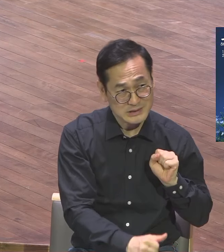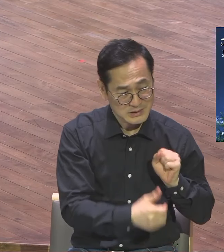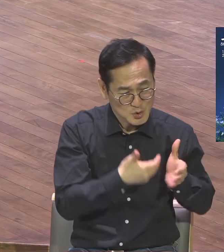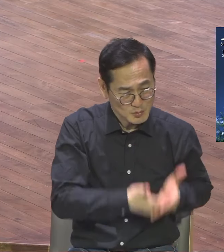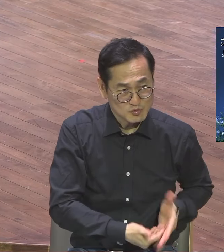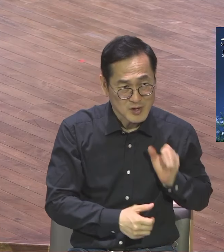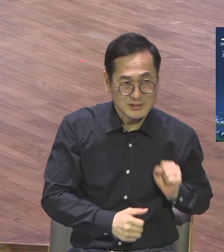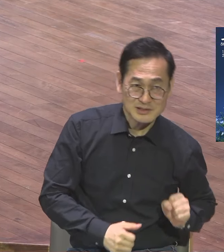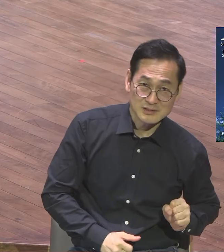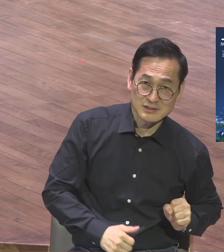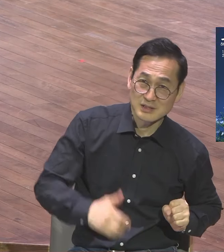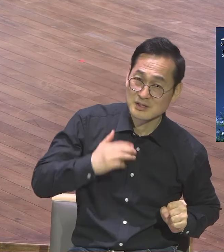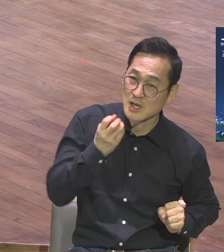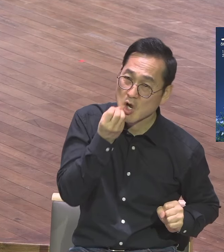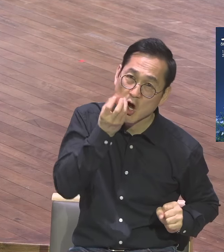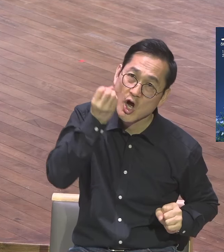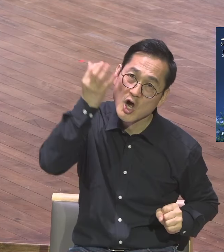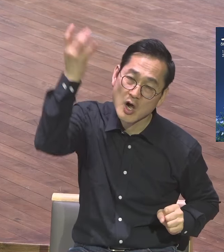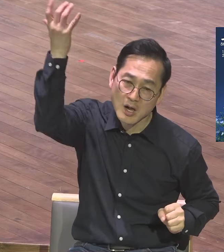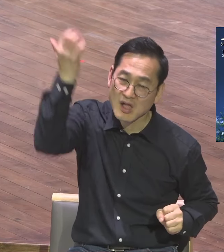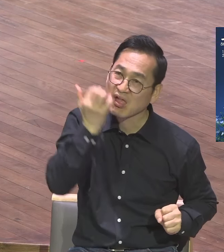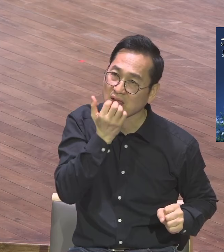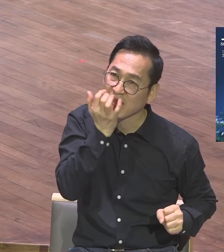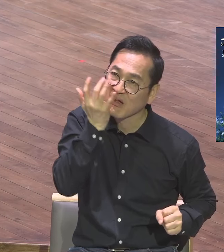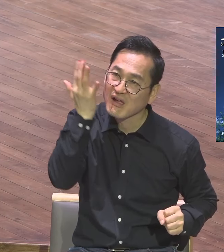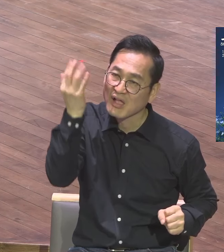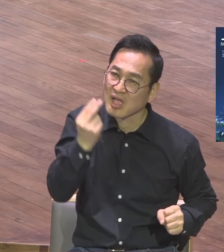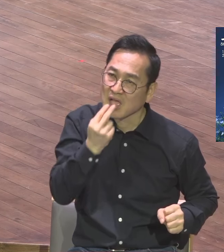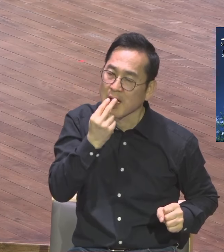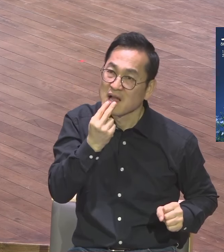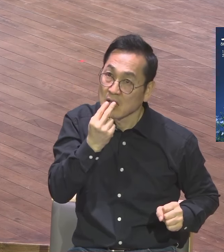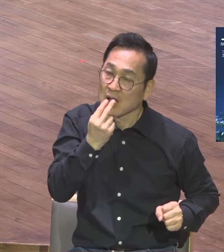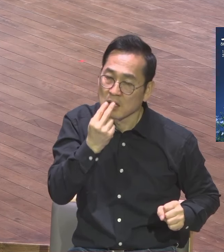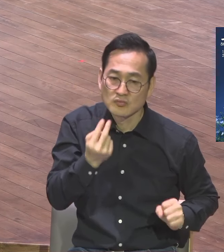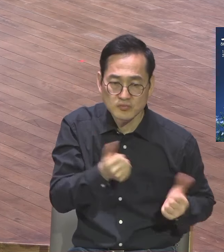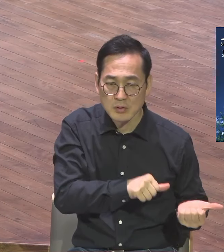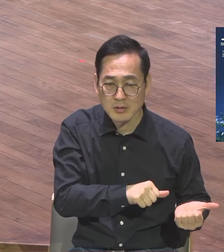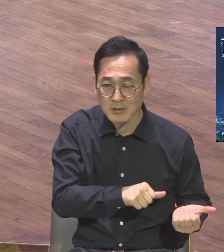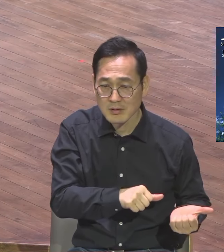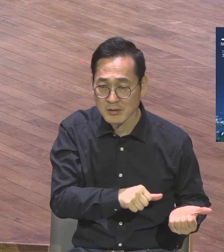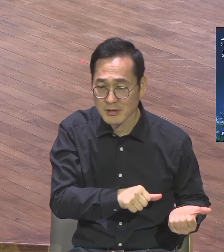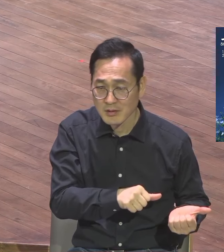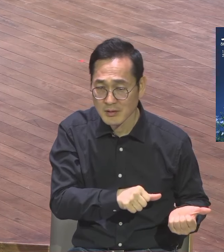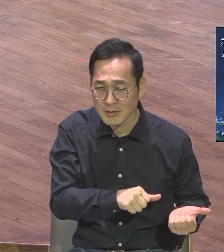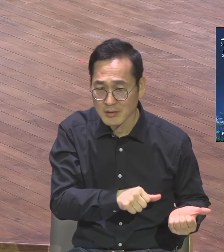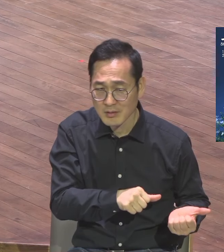않아요. 장례식도 못해요. 한 영혼이 얼마나 소중한가를.